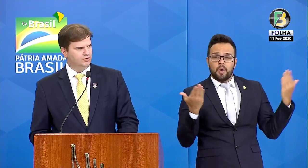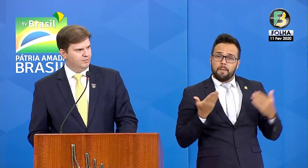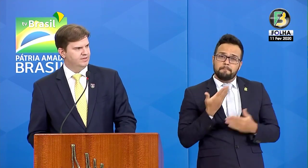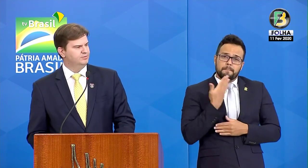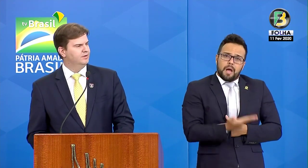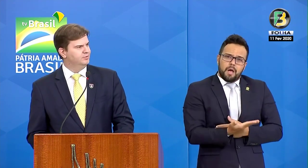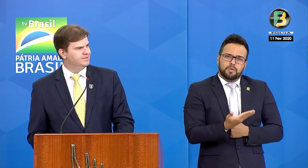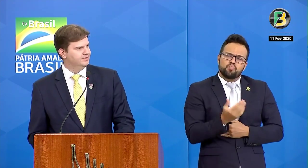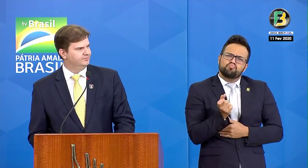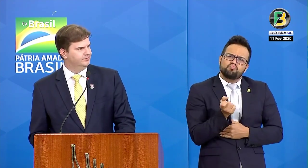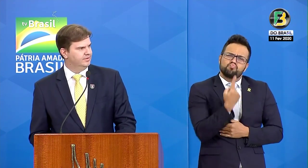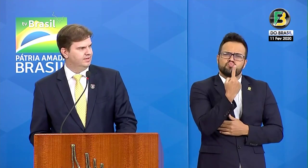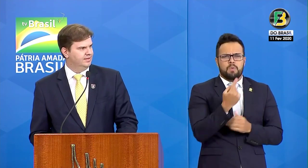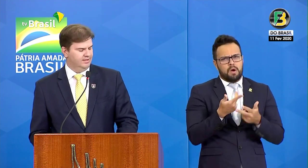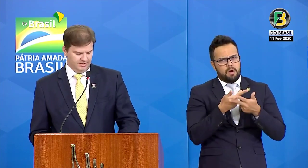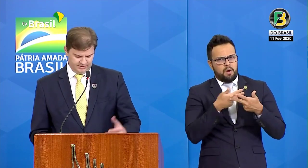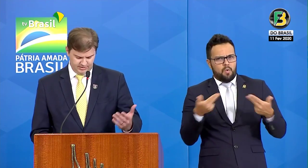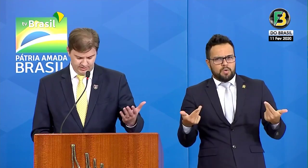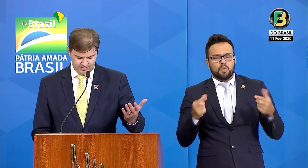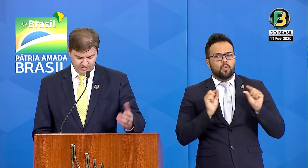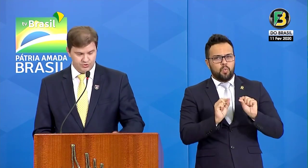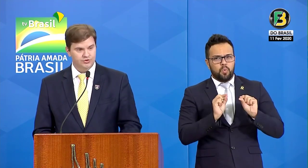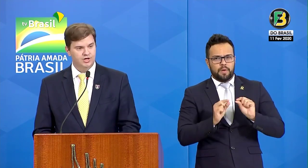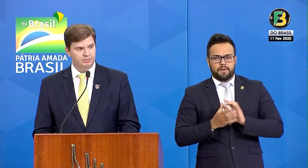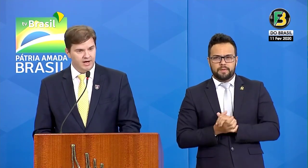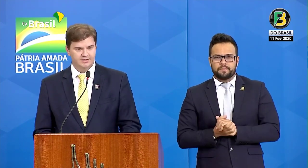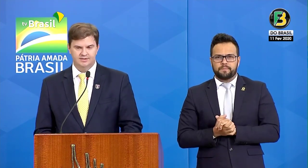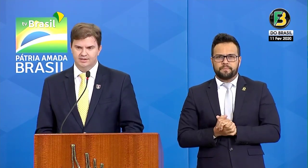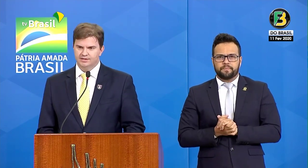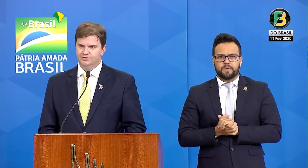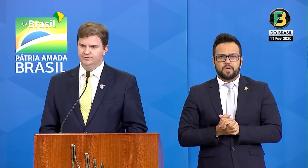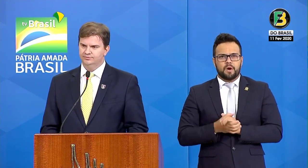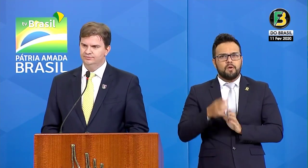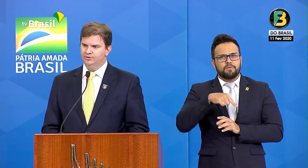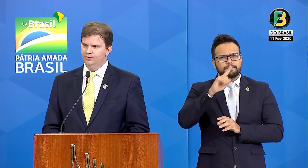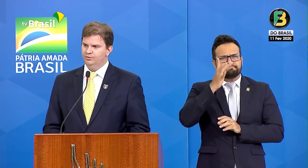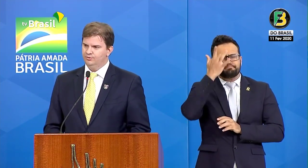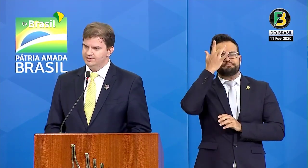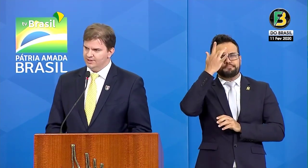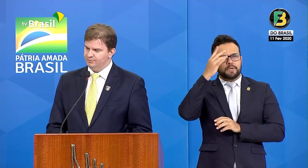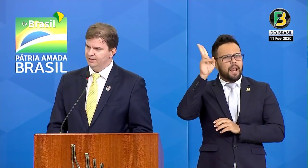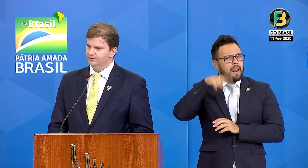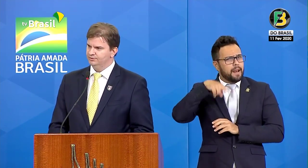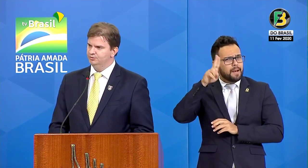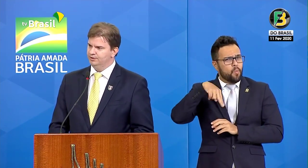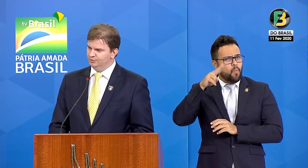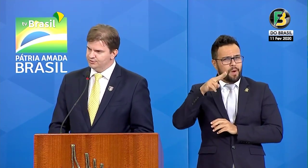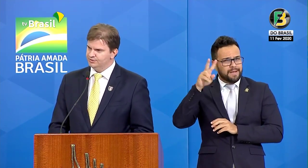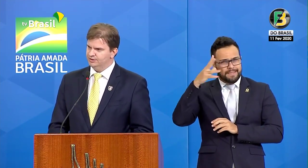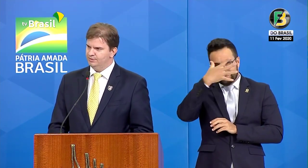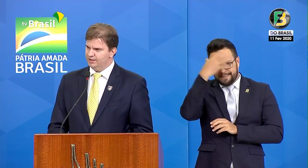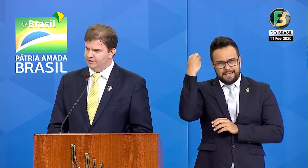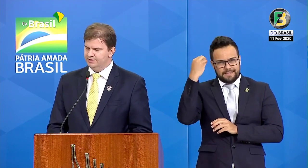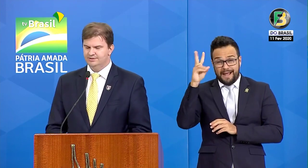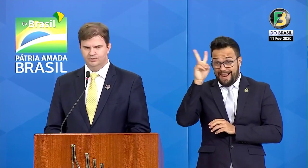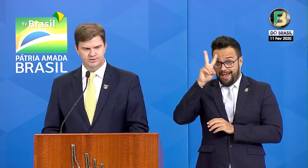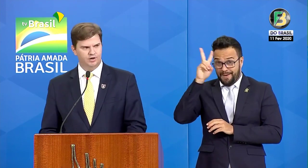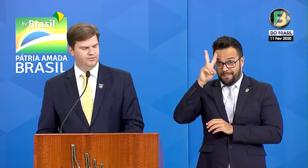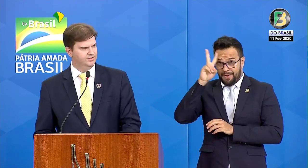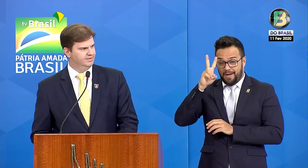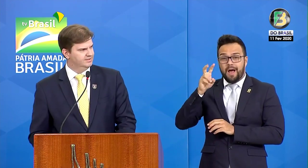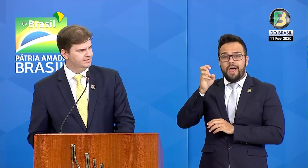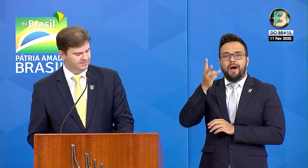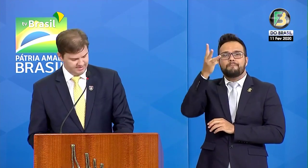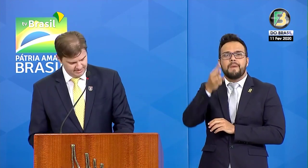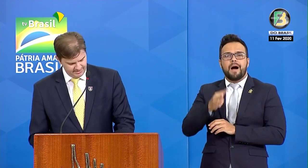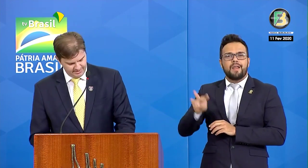peço só mais uma coisa, que jamais esqueçam o ensinamento do ilustre maranhense